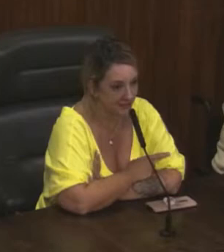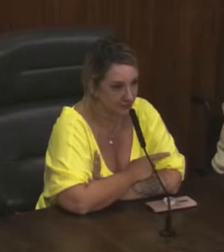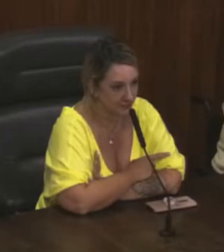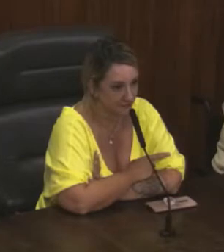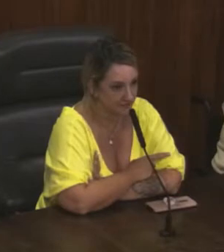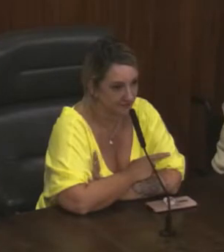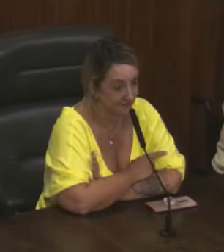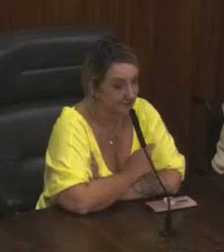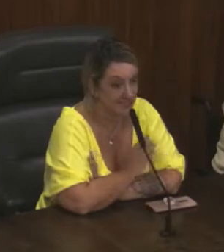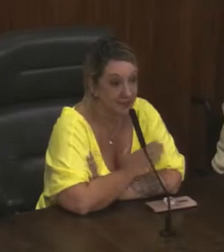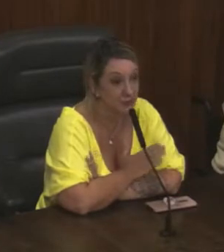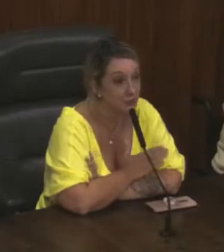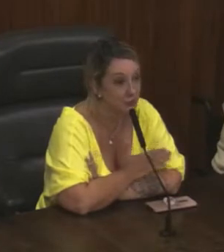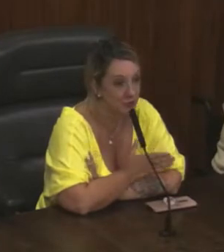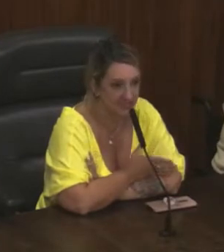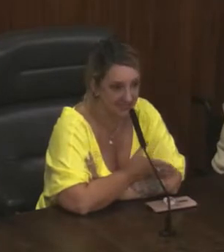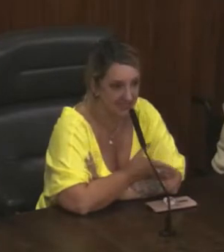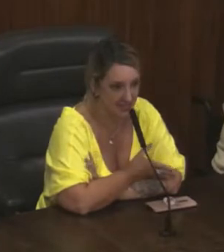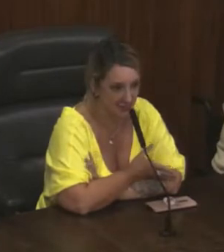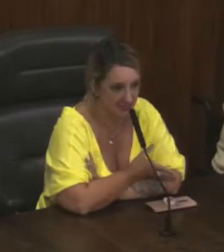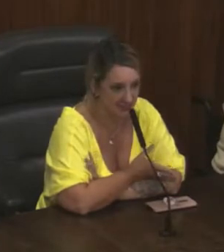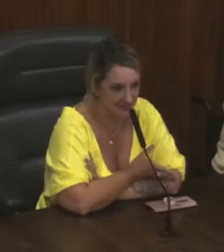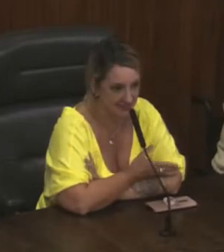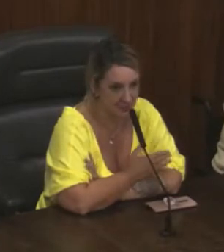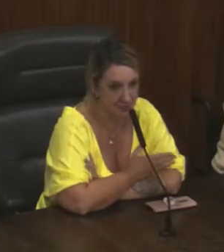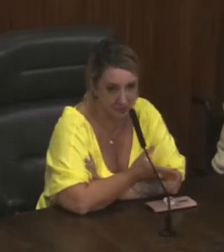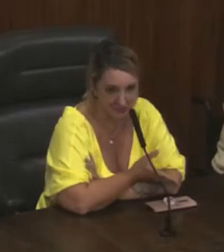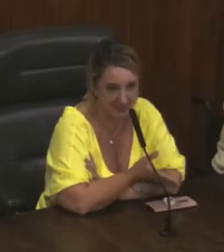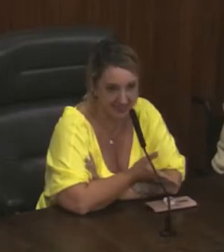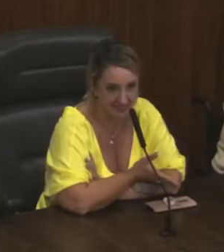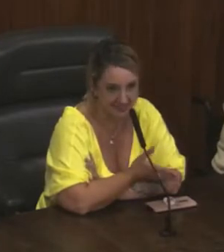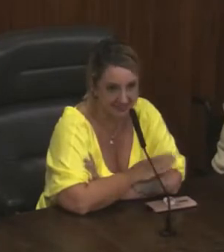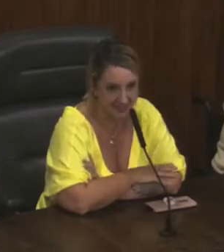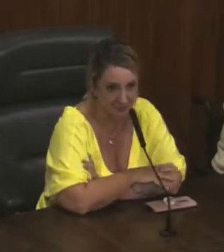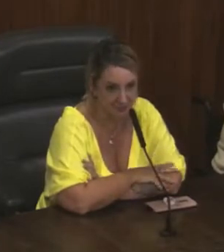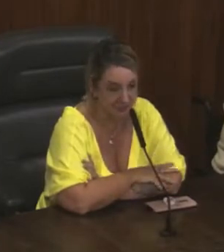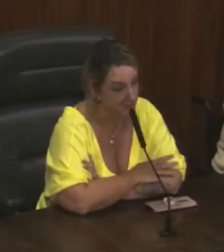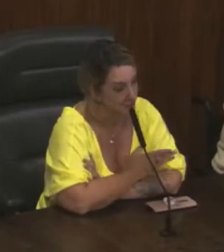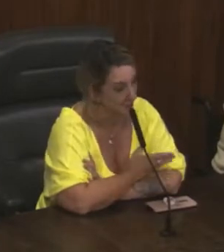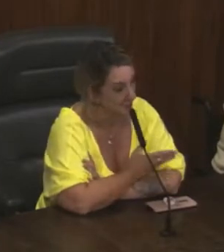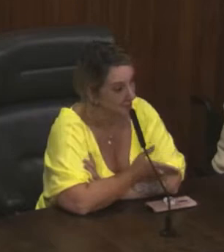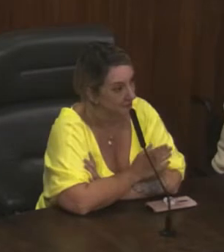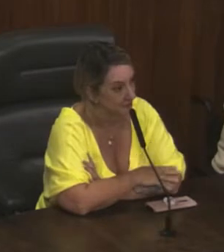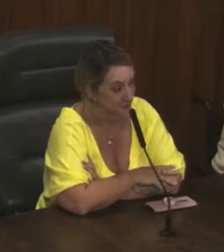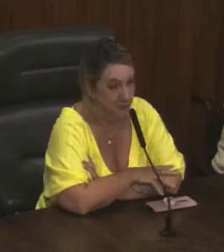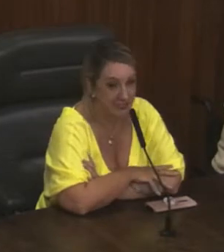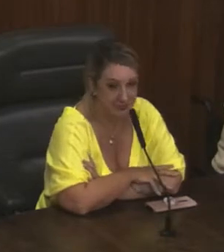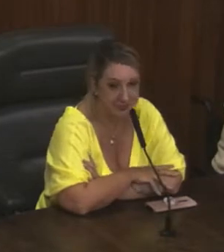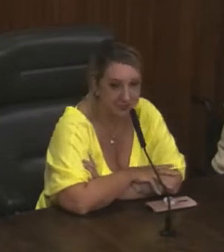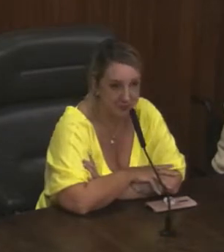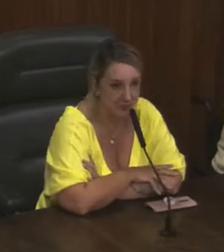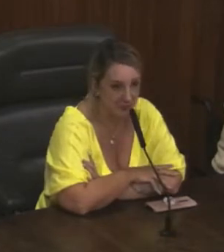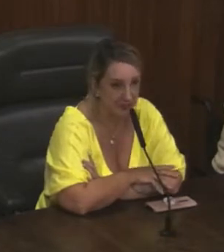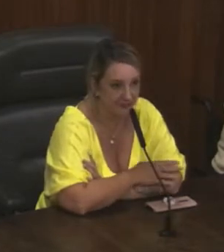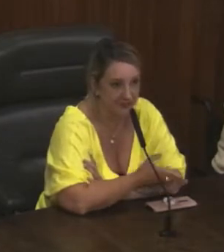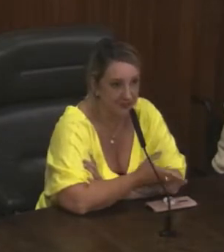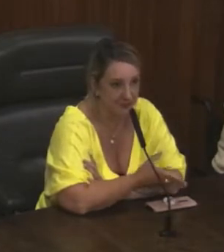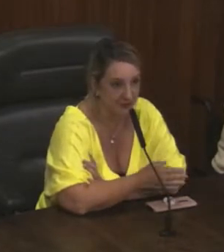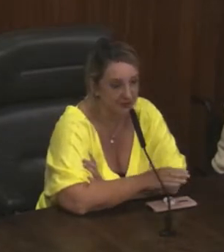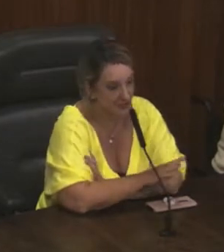deputado fizeram todas as aulas. Isso é uma coisa inédita, né? Quando os políticos se propõem a fazer alguma coisa, geralmente